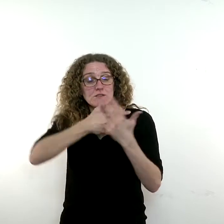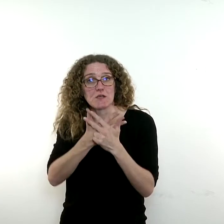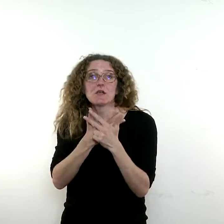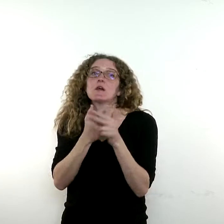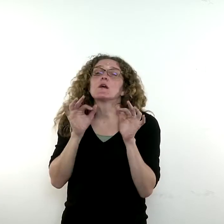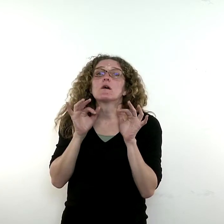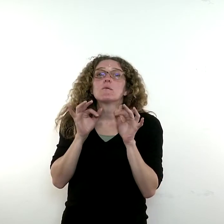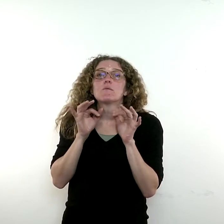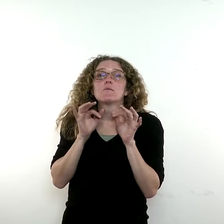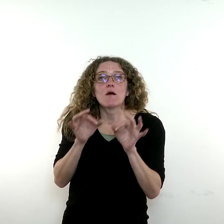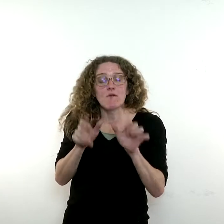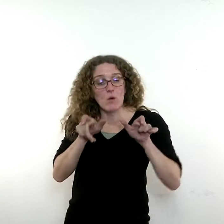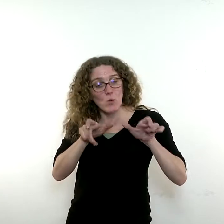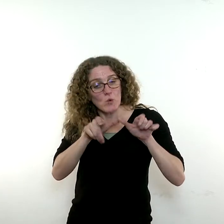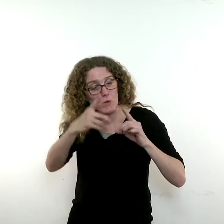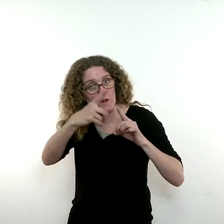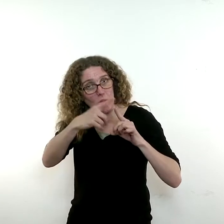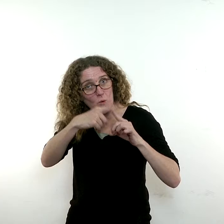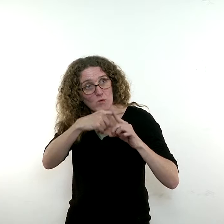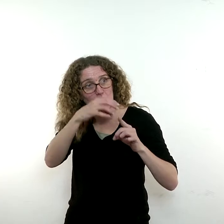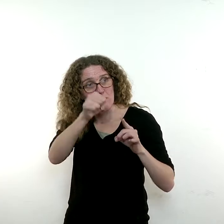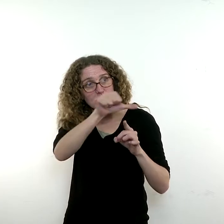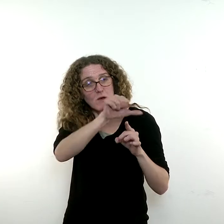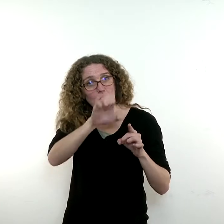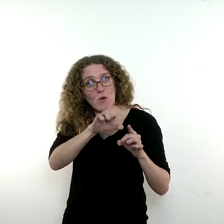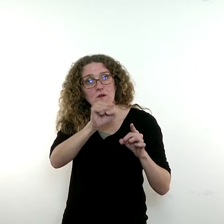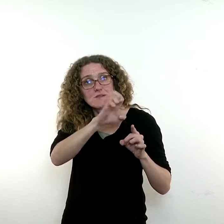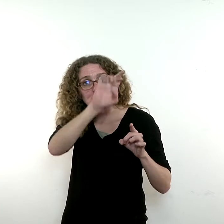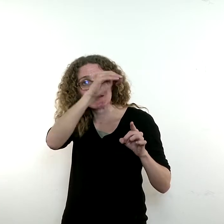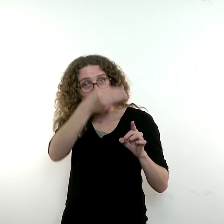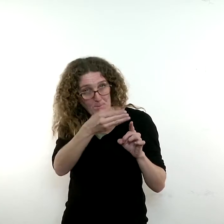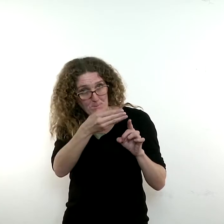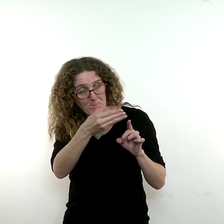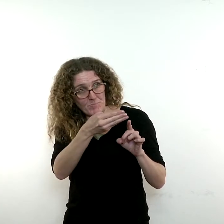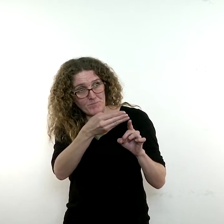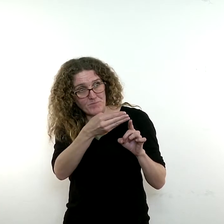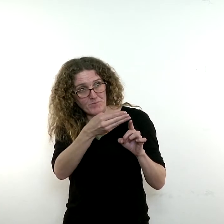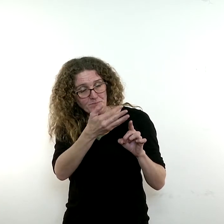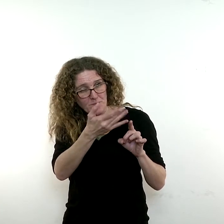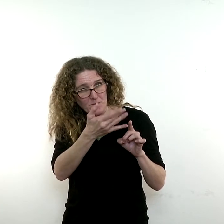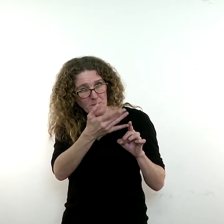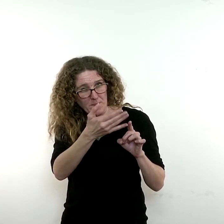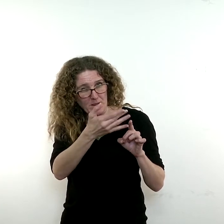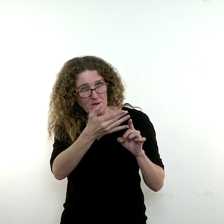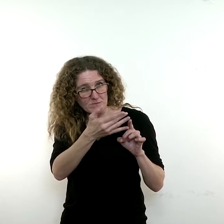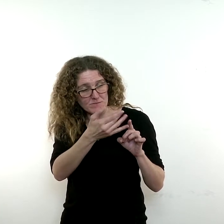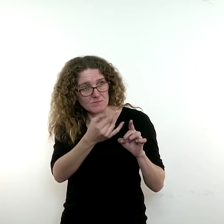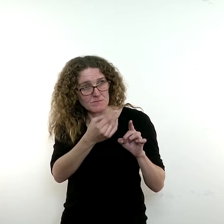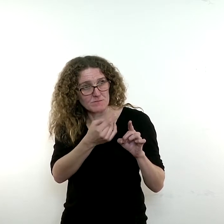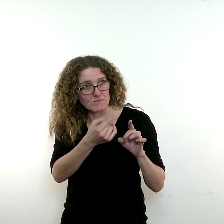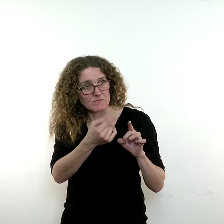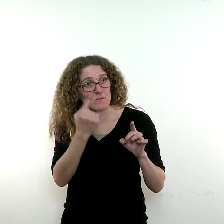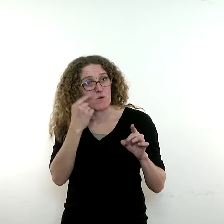contrôle des comptes et de la gestion de la SAEML Serbe au cours des exercices